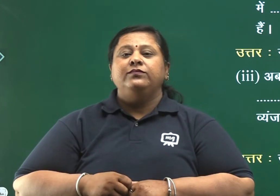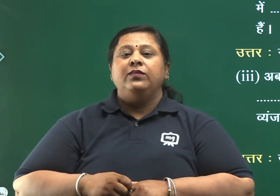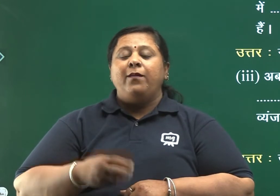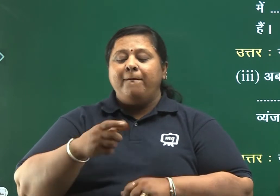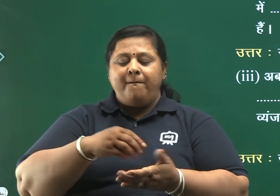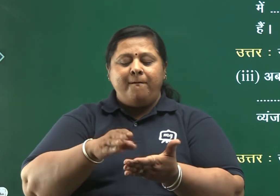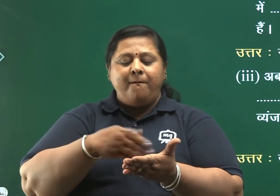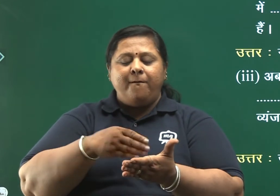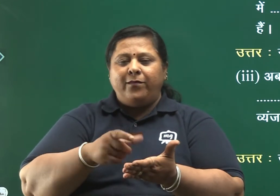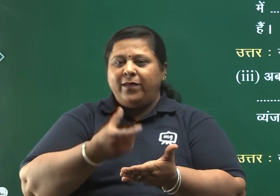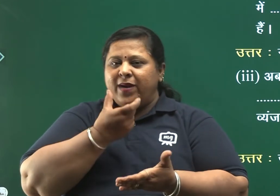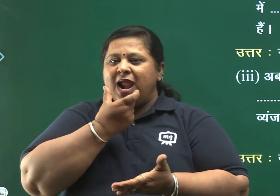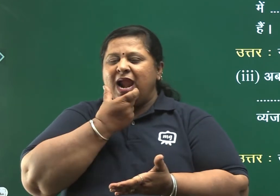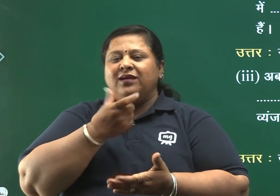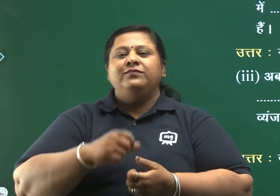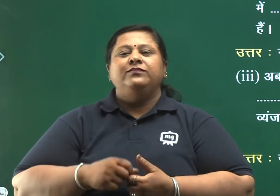ब्रेड